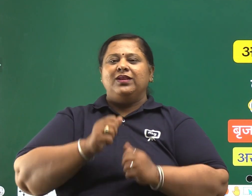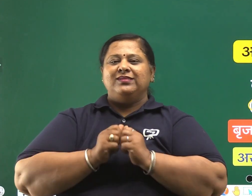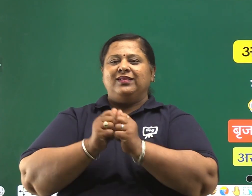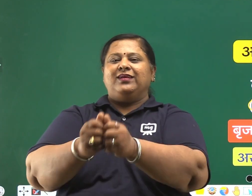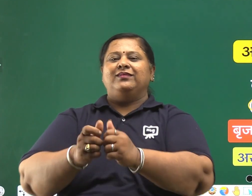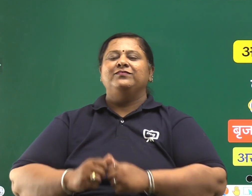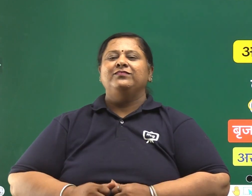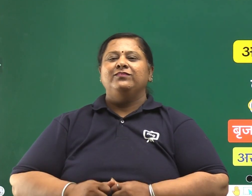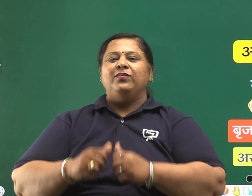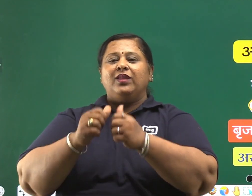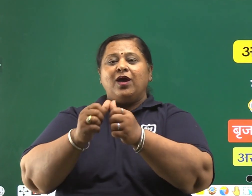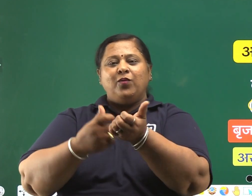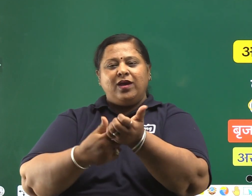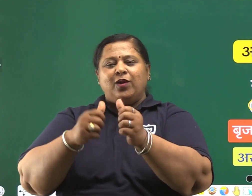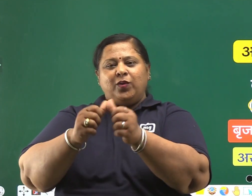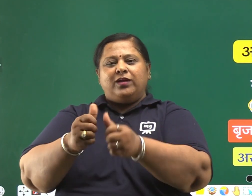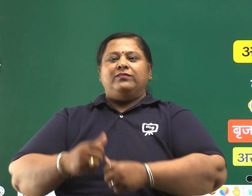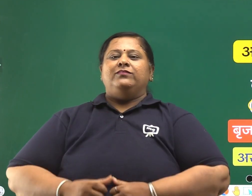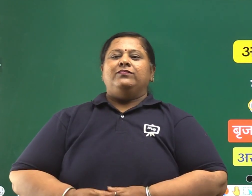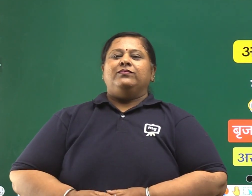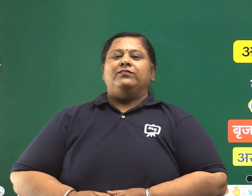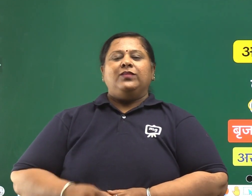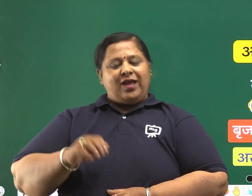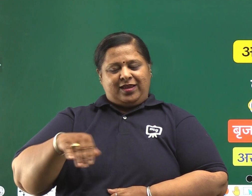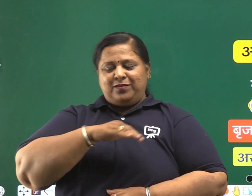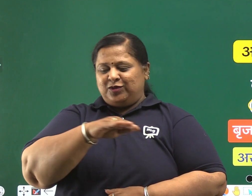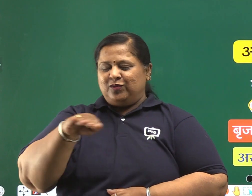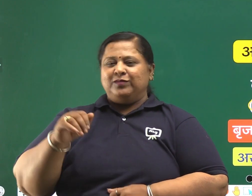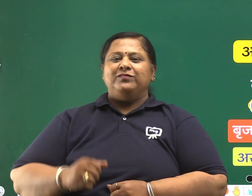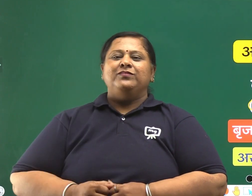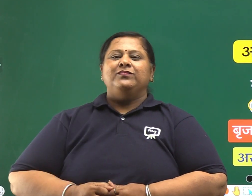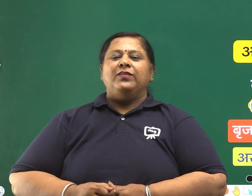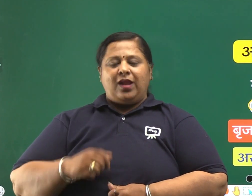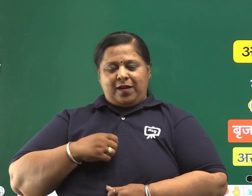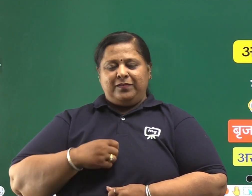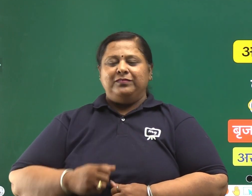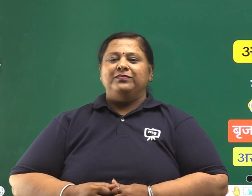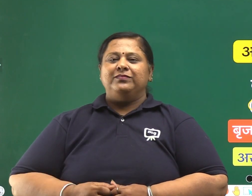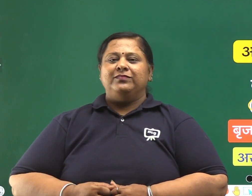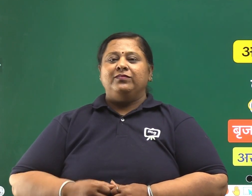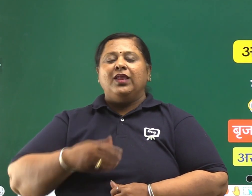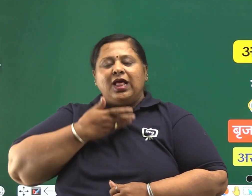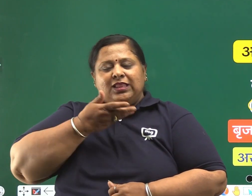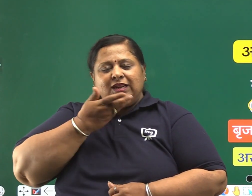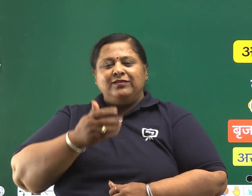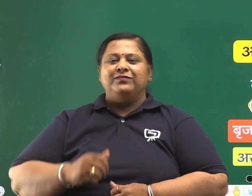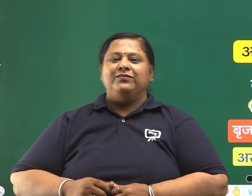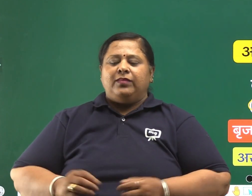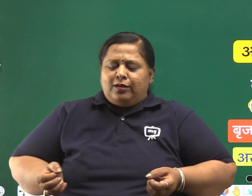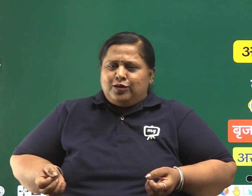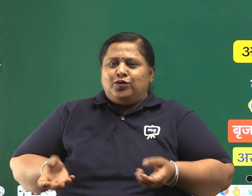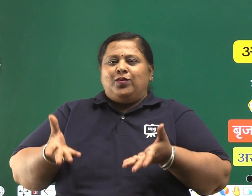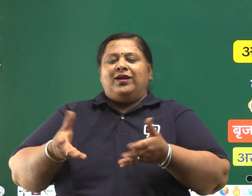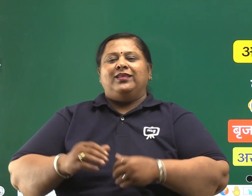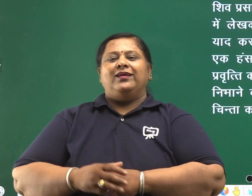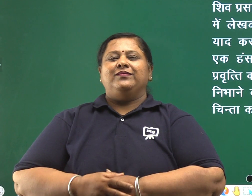हैं अरुणा अरोड़ा। तो आइए बच्चों, हम अध्ययन शुरू करते